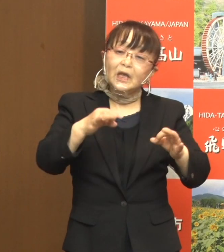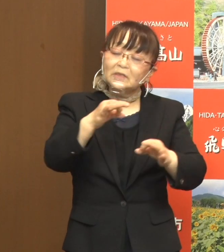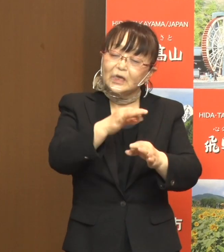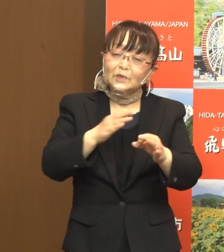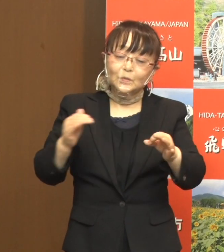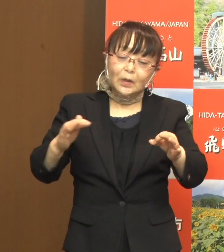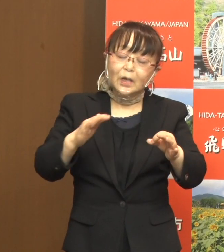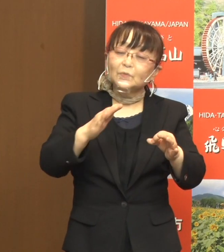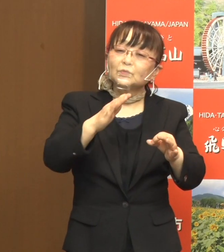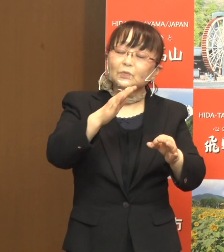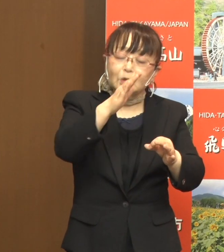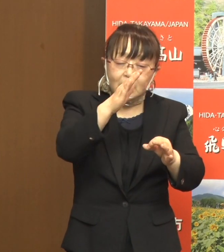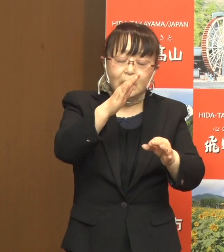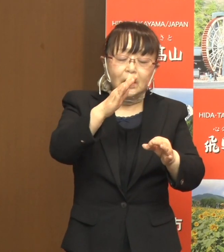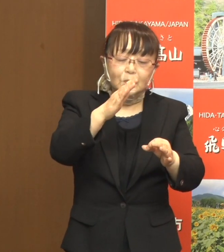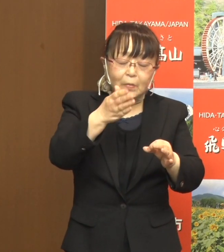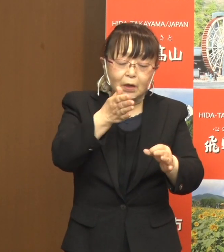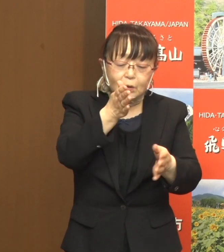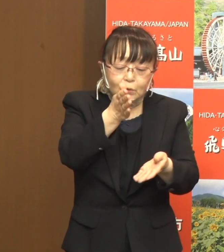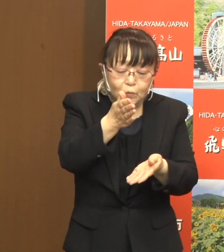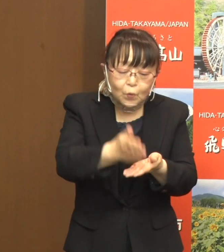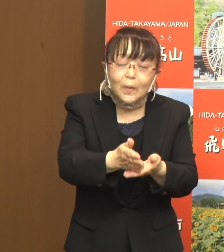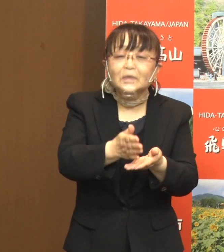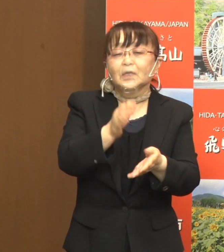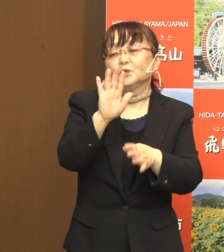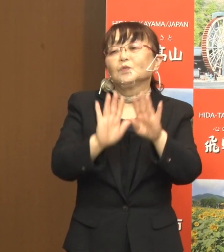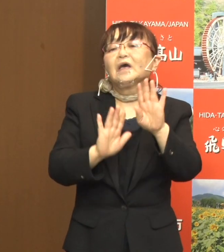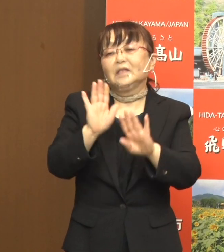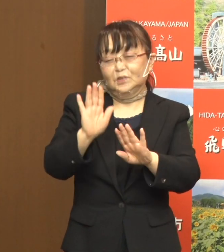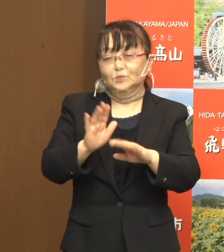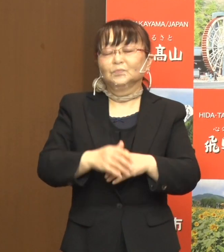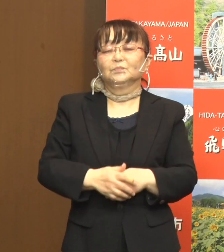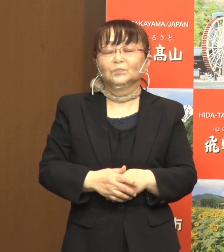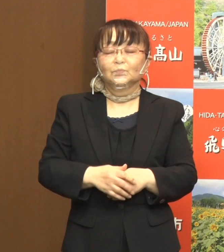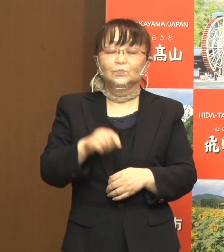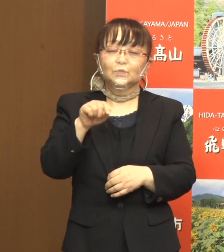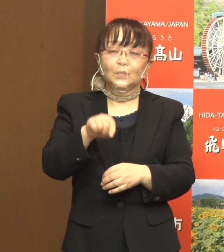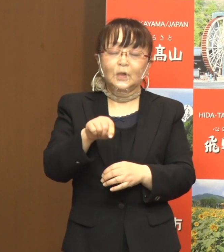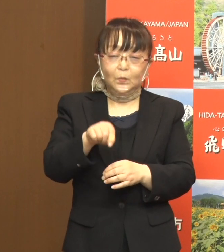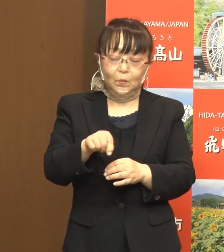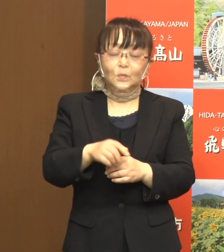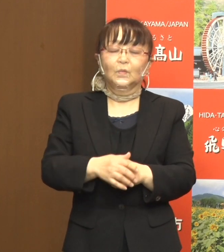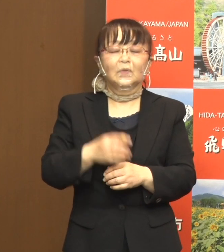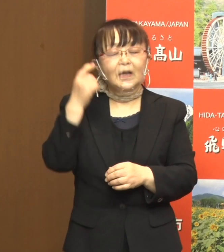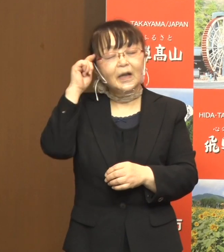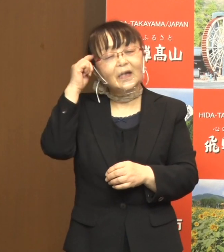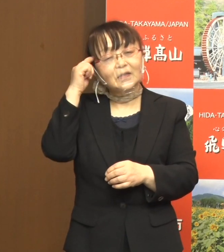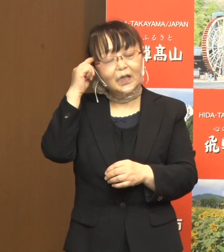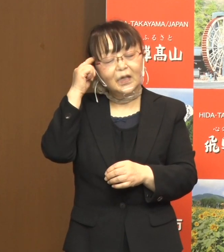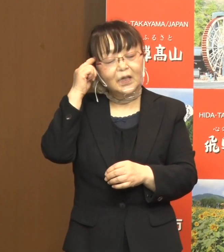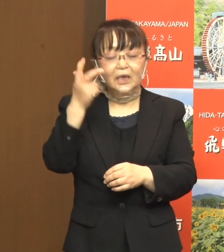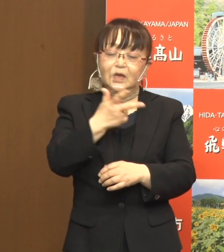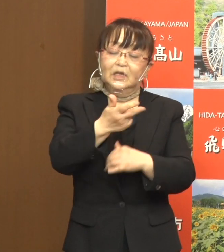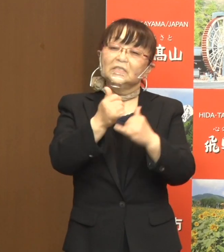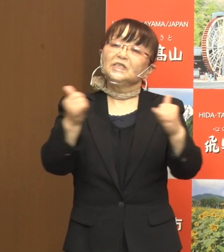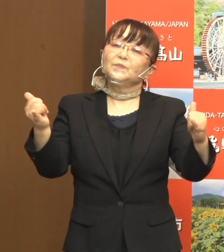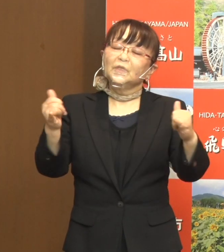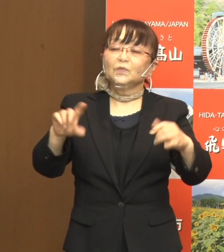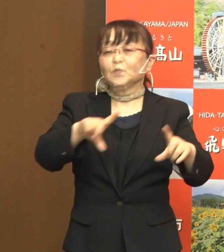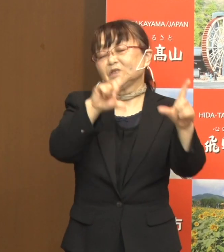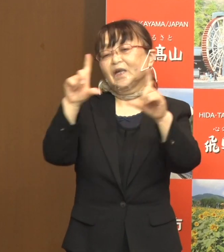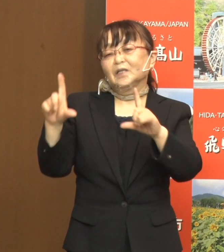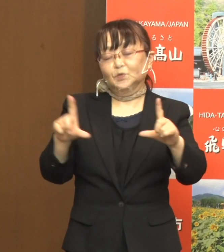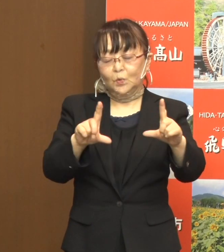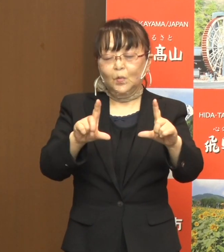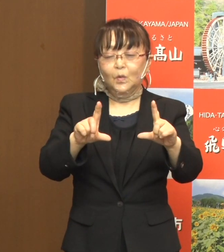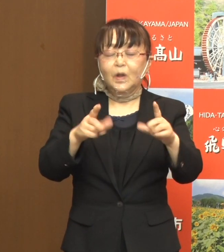が今続いている状況でございますこうした状況を踏まえましてこの度市民生活の安心安全